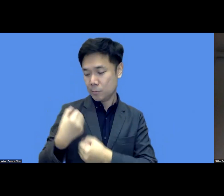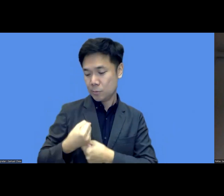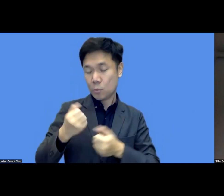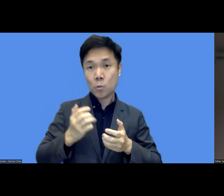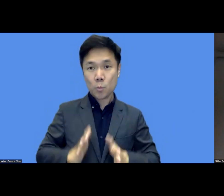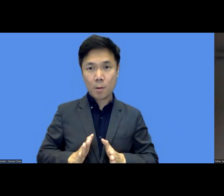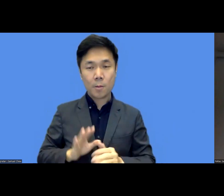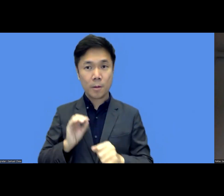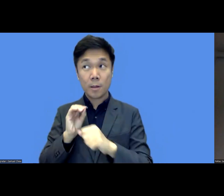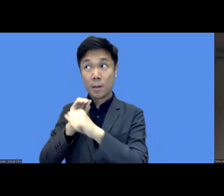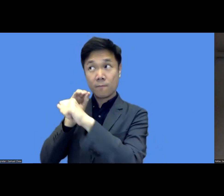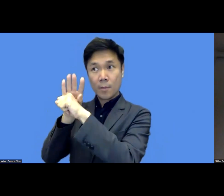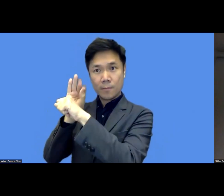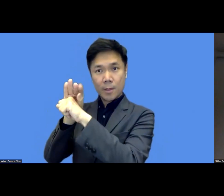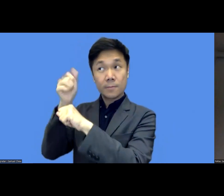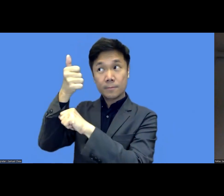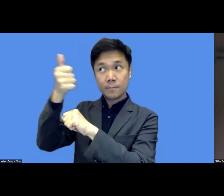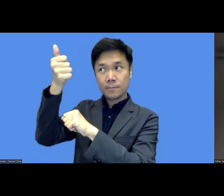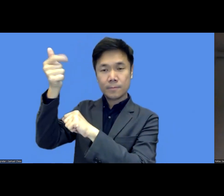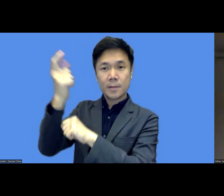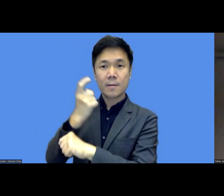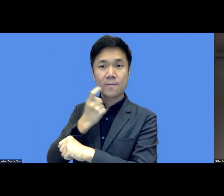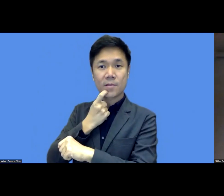asesor humanitario para el gobierno de Finlandia.